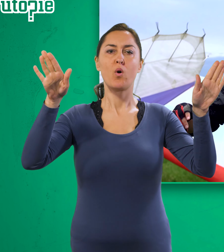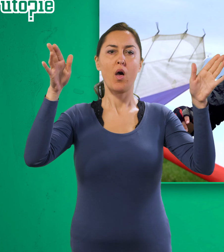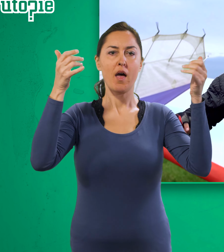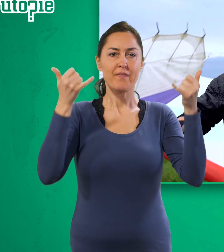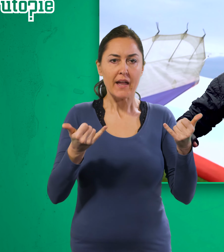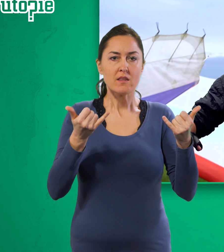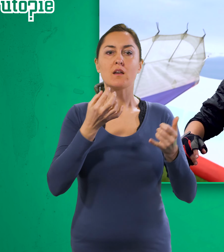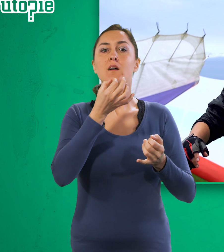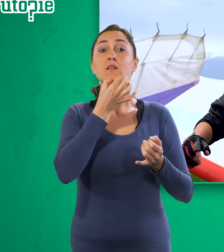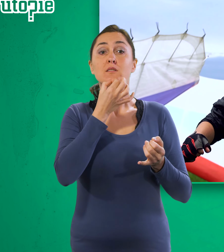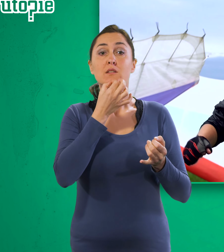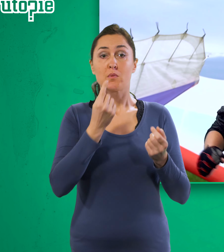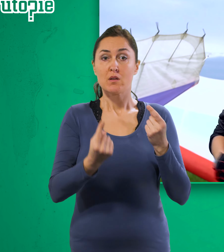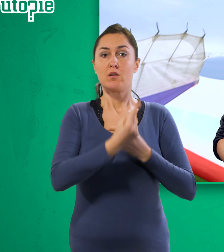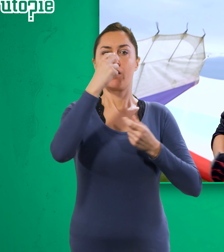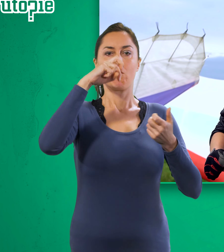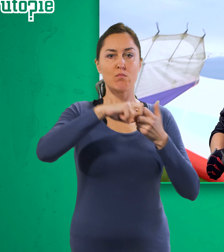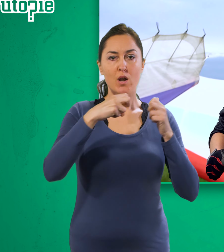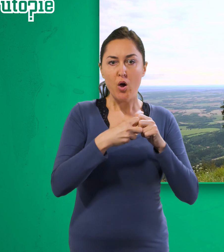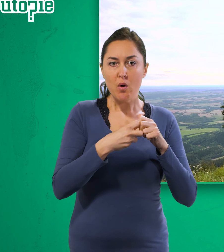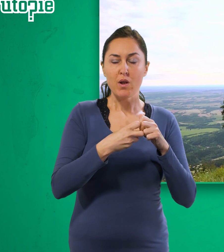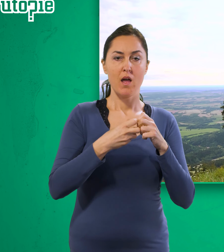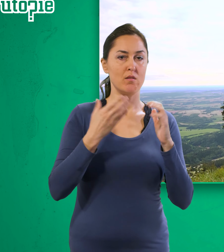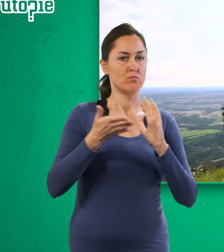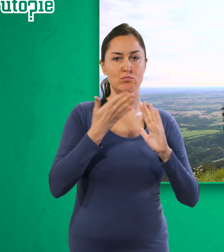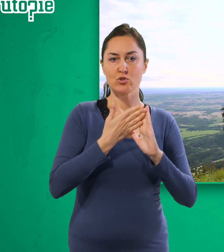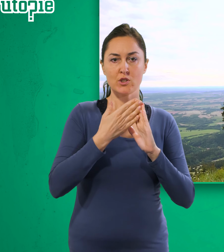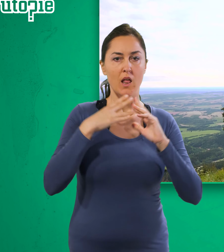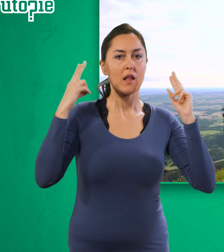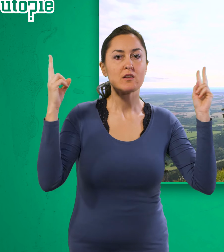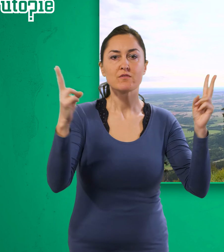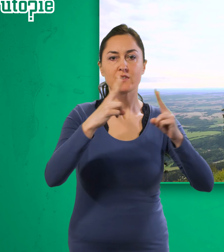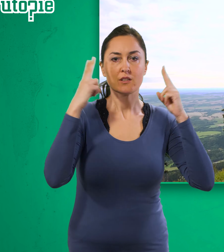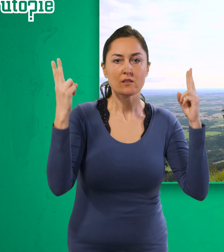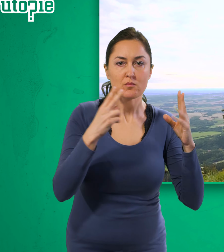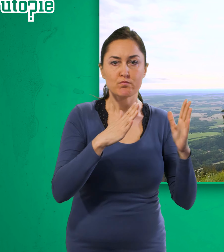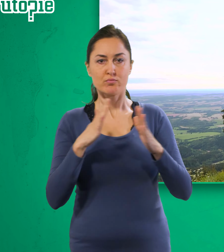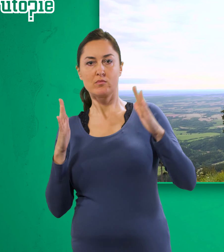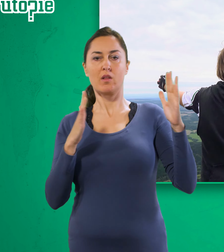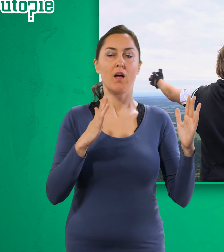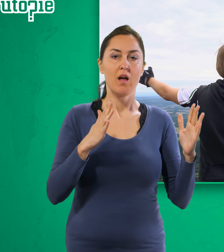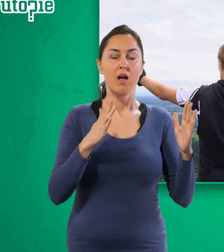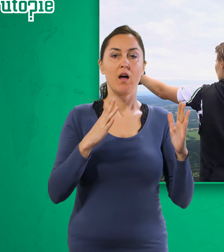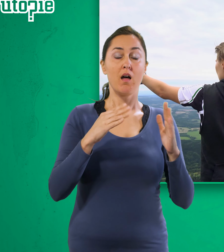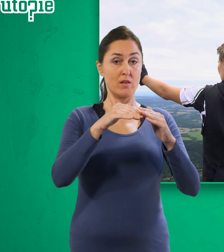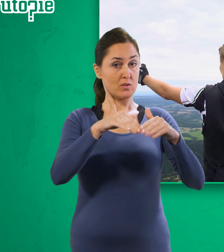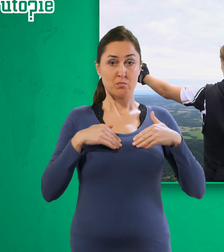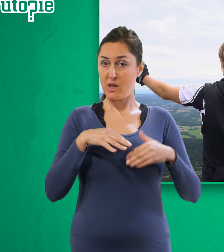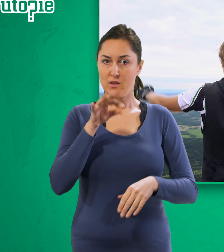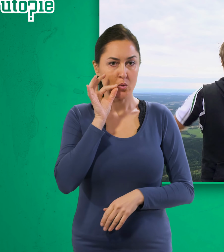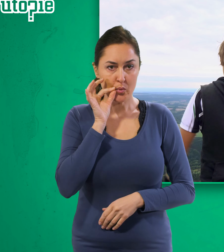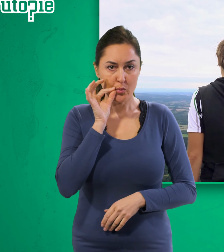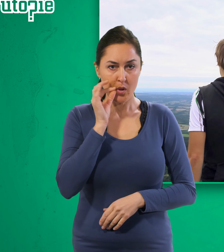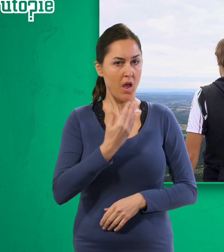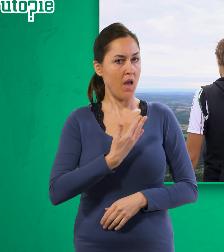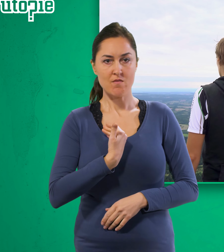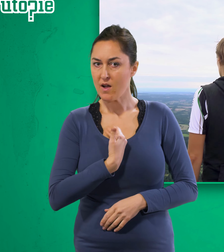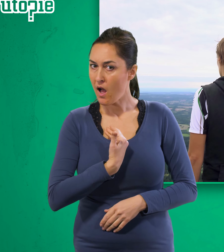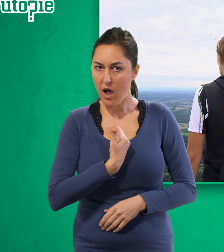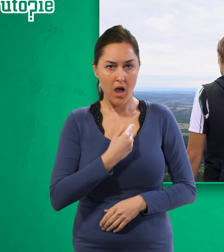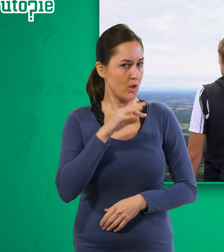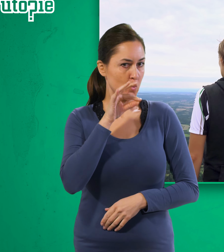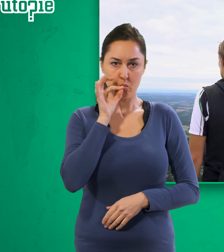opravdu už to vypadá, že tak musíš s tím něco udělat, ale ne už jít svát, neudělat krok zpět. Jde možná o to, že už nejde udělat krok zpět, jde už se jenom rozhodnout, co s tím,